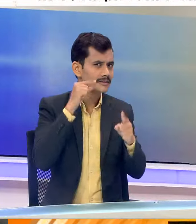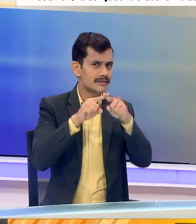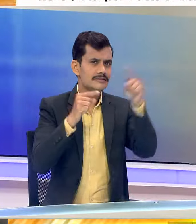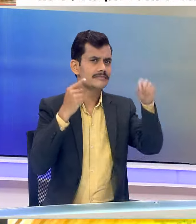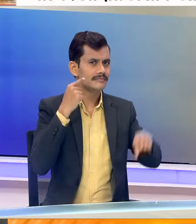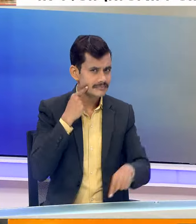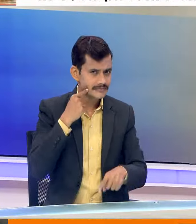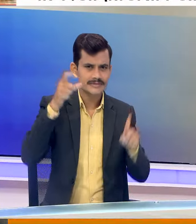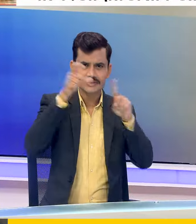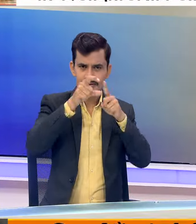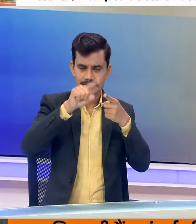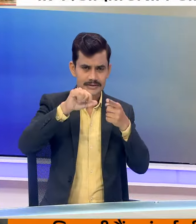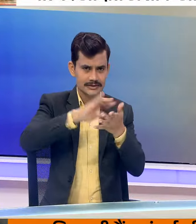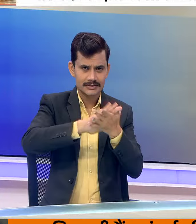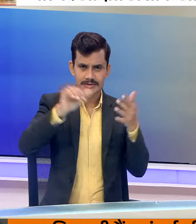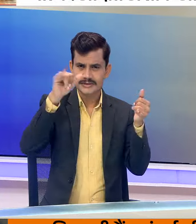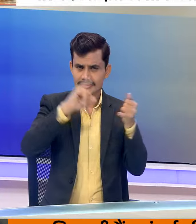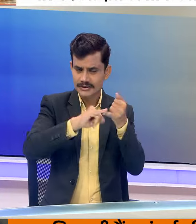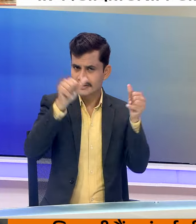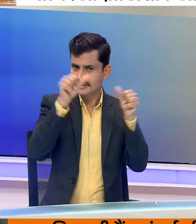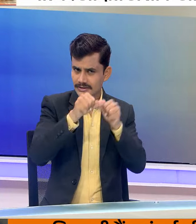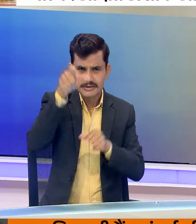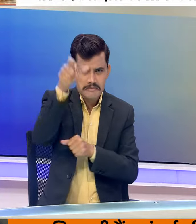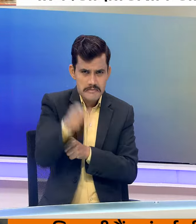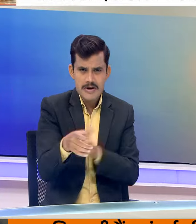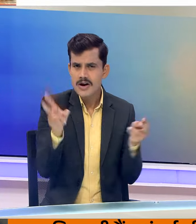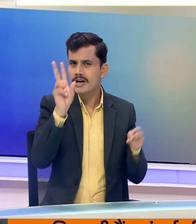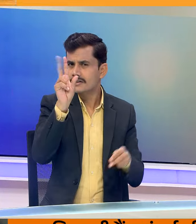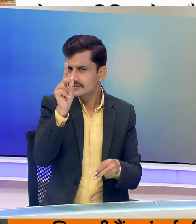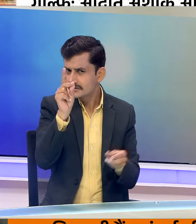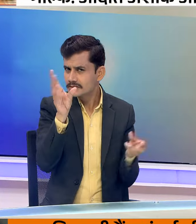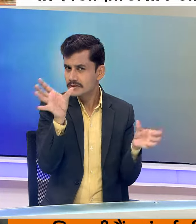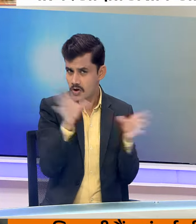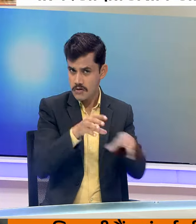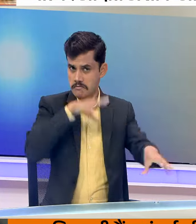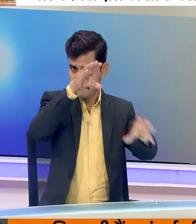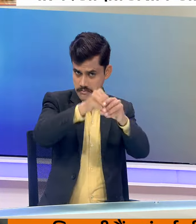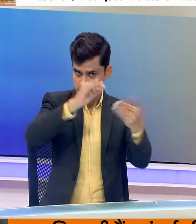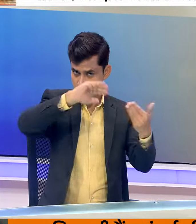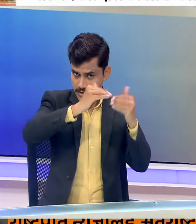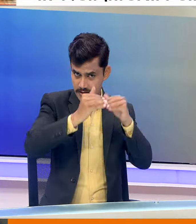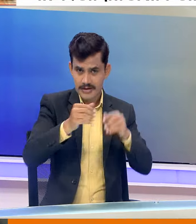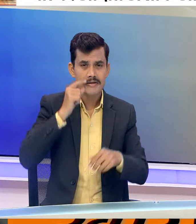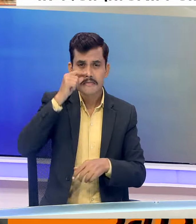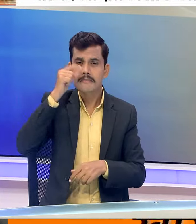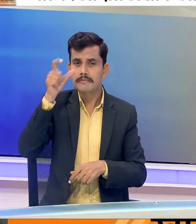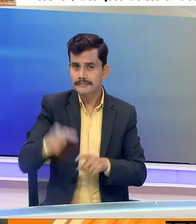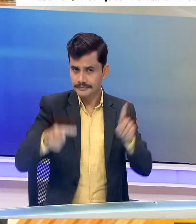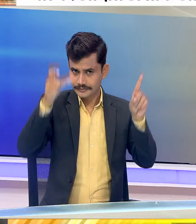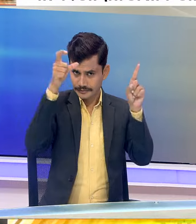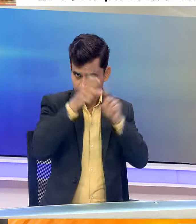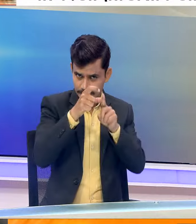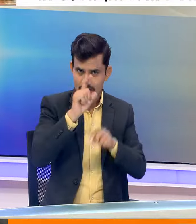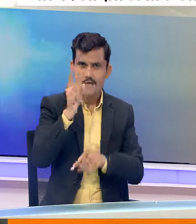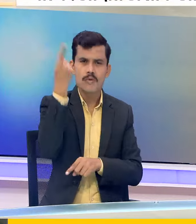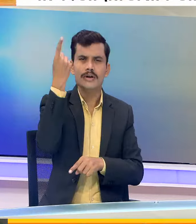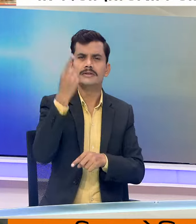डागर महिलाओं की इंडिविजुअल स्ट्रोक प्ले के दूसरे राउंड का मैच खेलेंगी। दीक्षा डागर पहले राउंड के बाद स्टैंडिंग